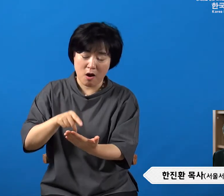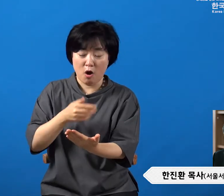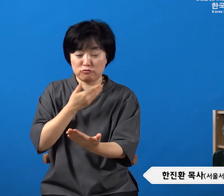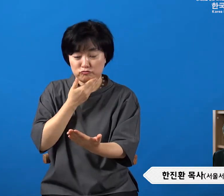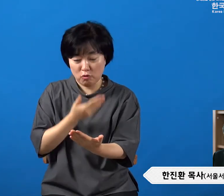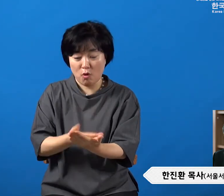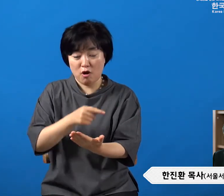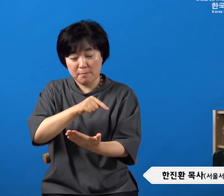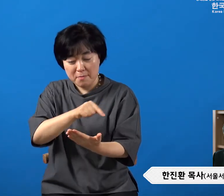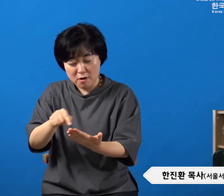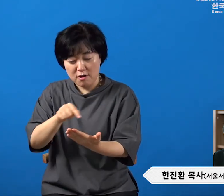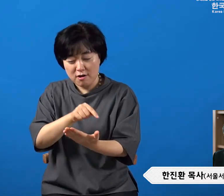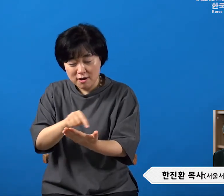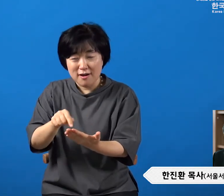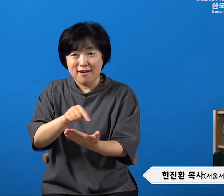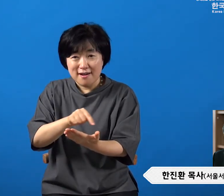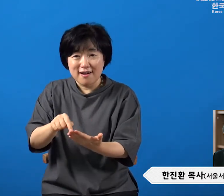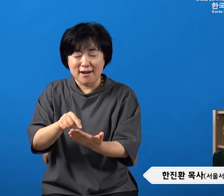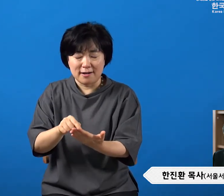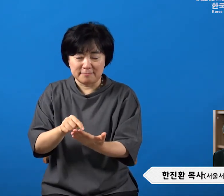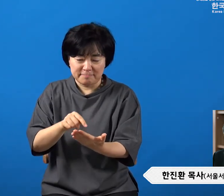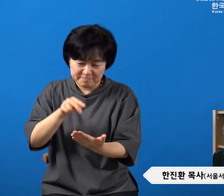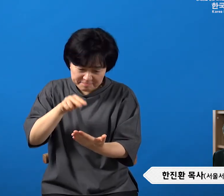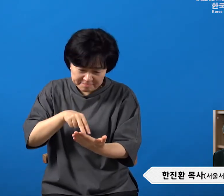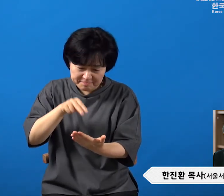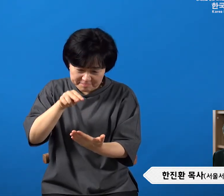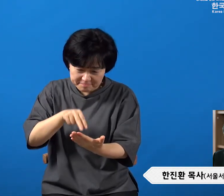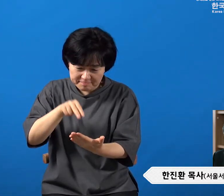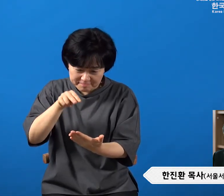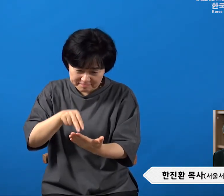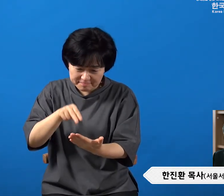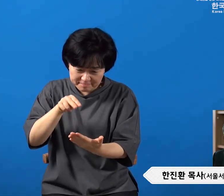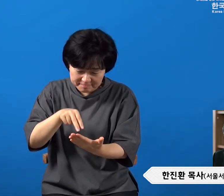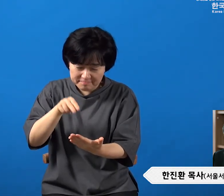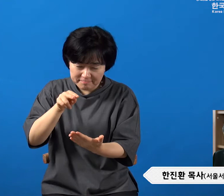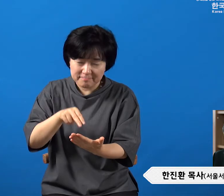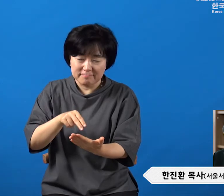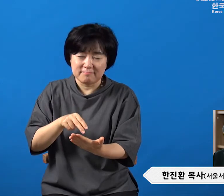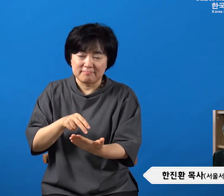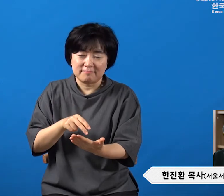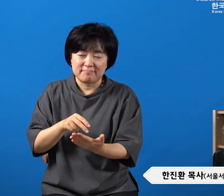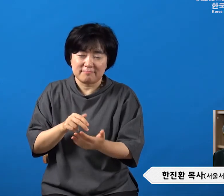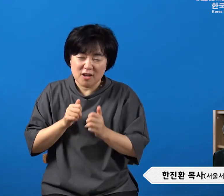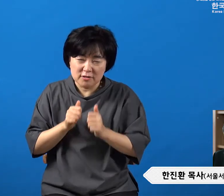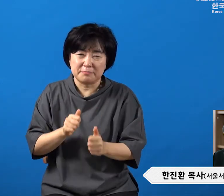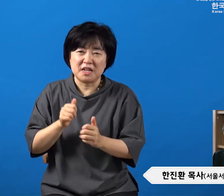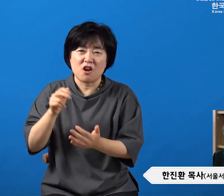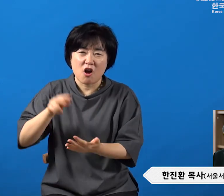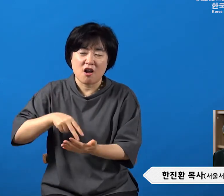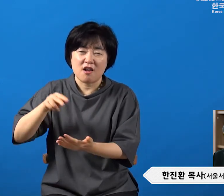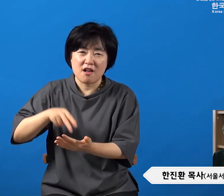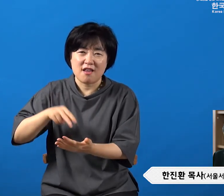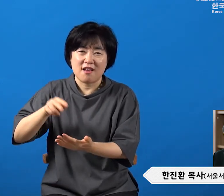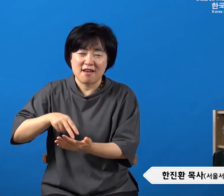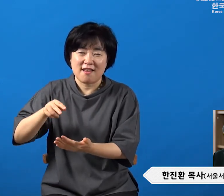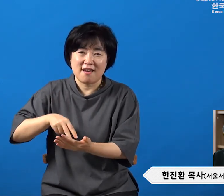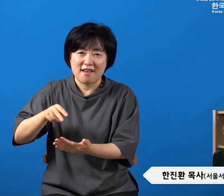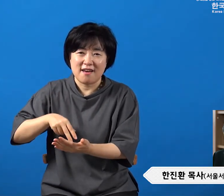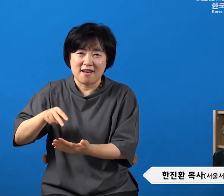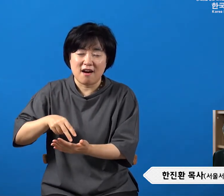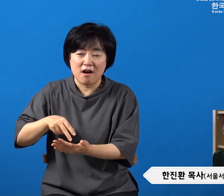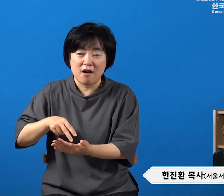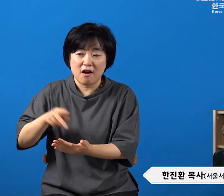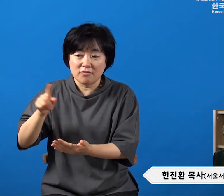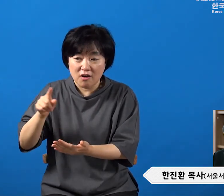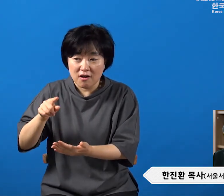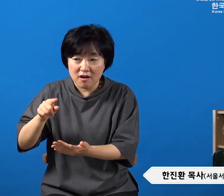어떤 중요하다 싶은 데는 막 줄을 가면서 정독을 하고, 하도 그렇게 읽다가 보니까 나중에는